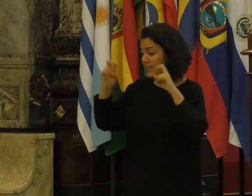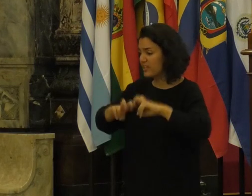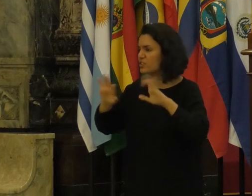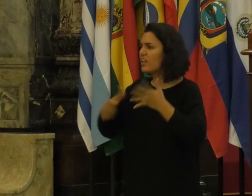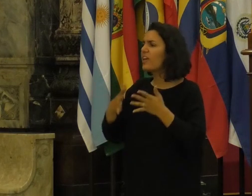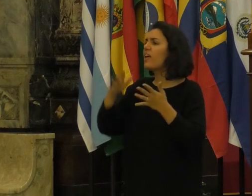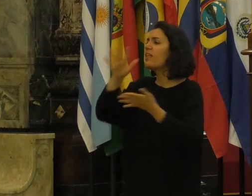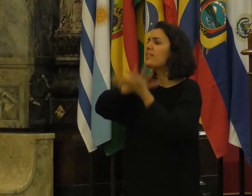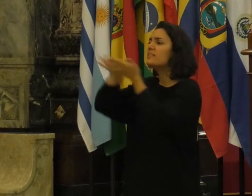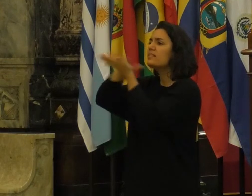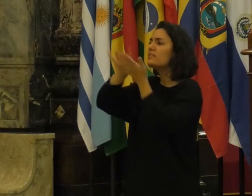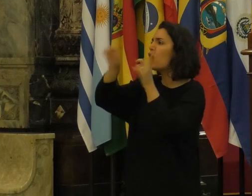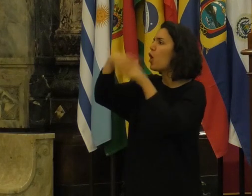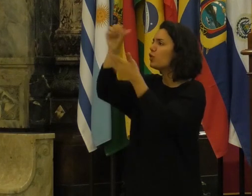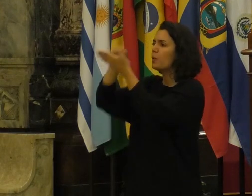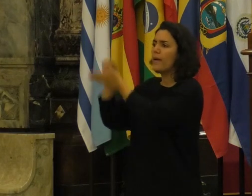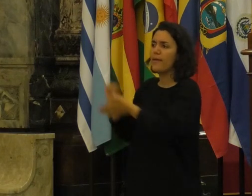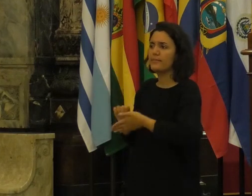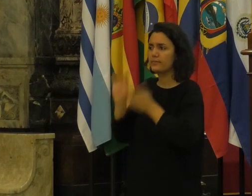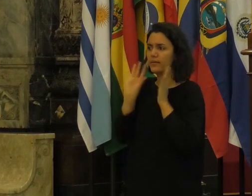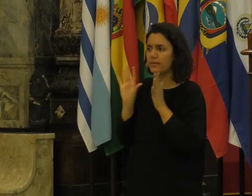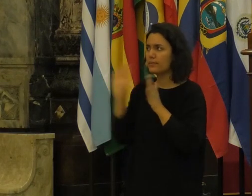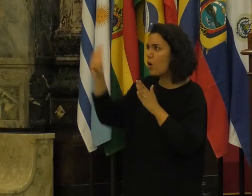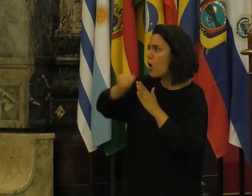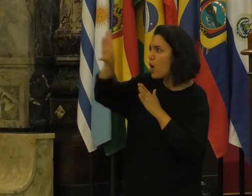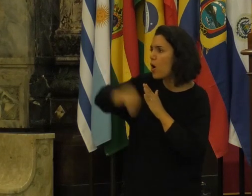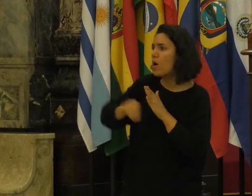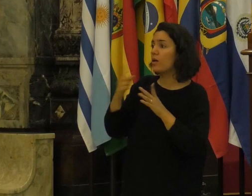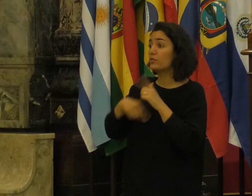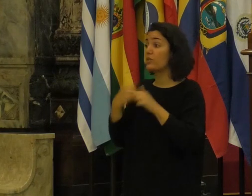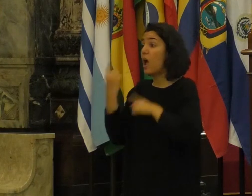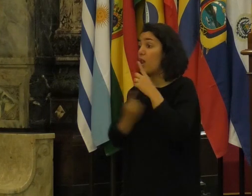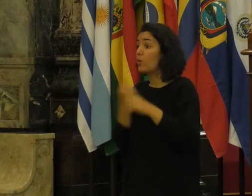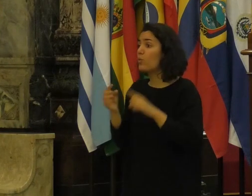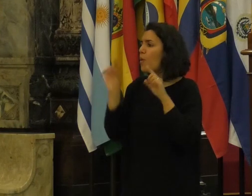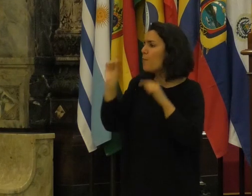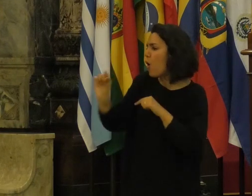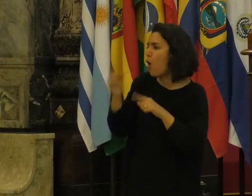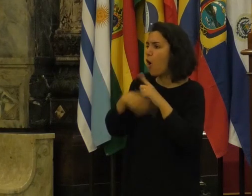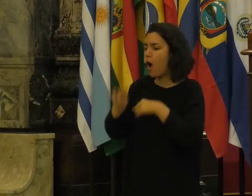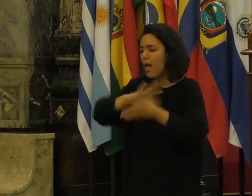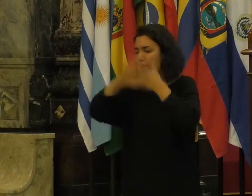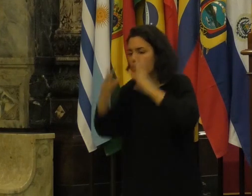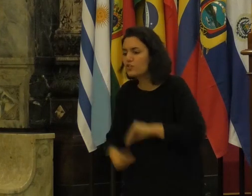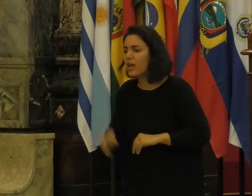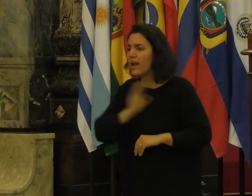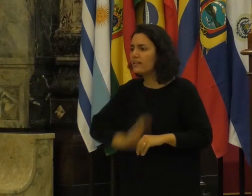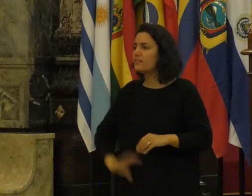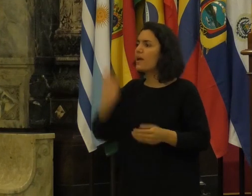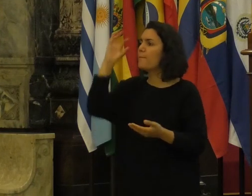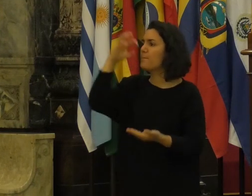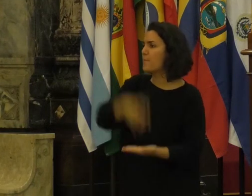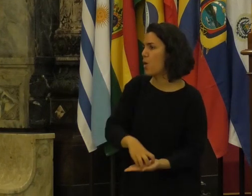regiones del mundo, en algunos casos con poco o ningún escrutinio o adaptación a características